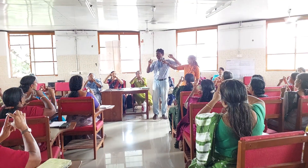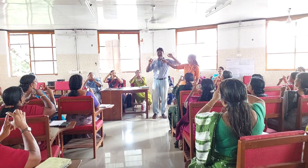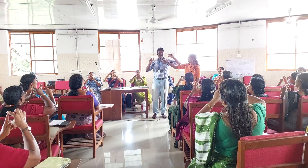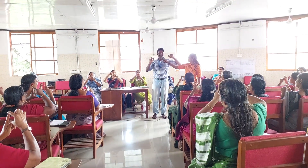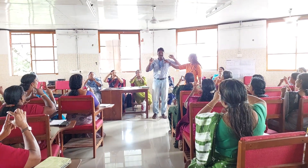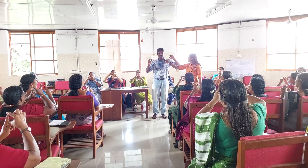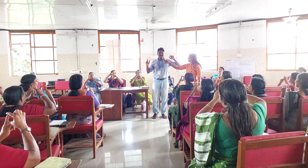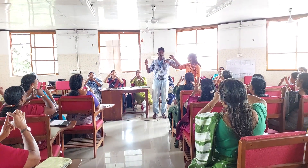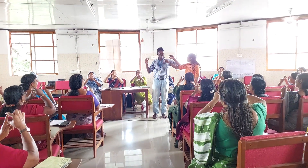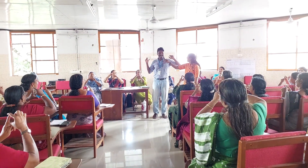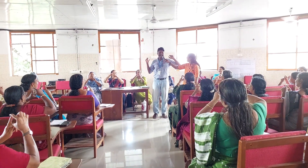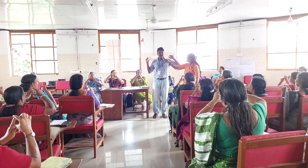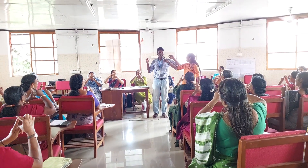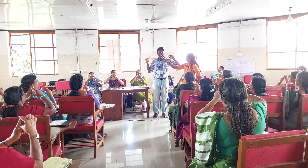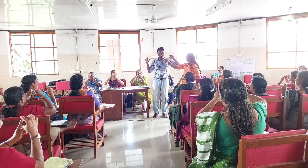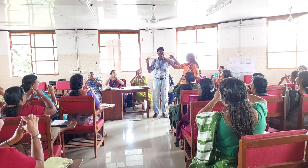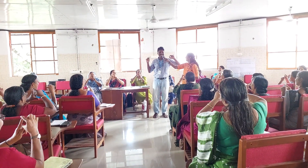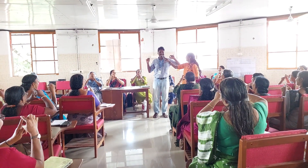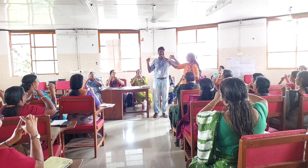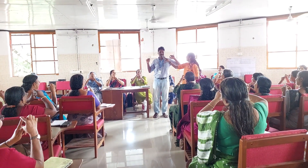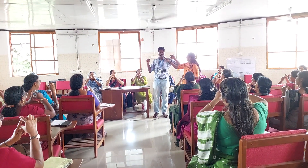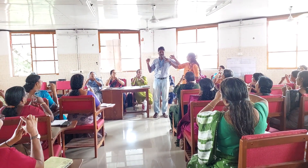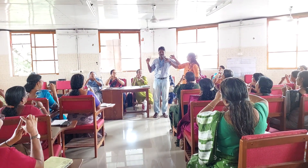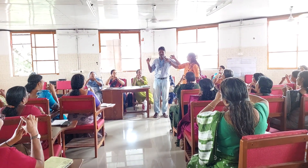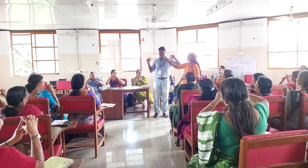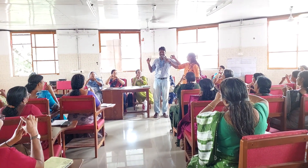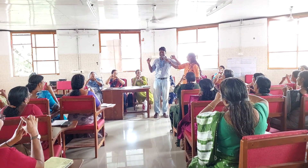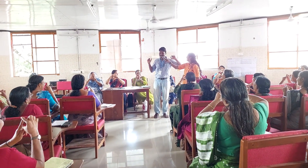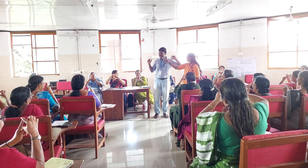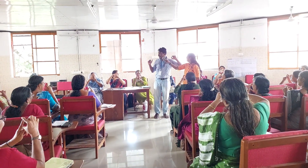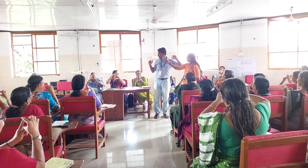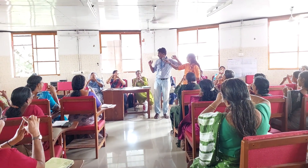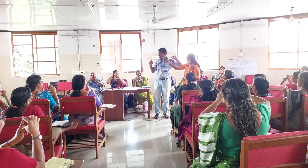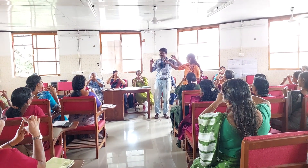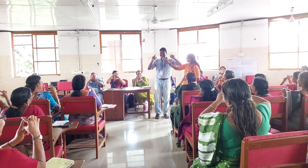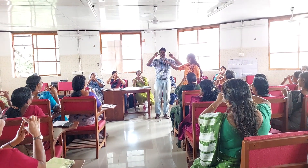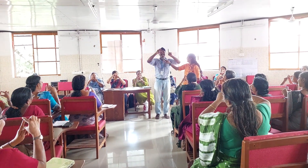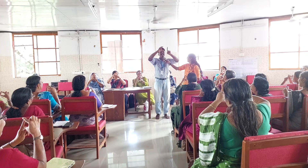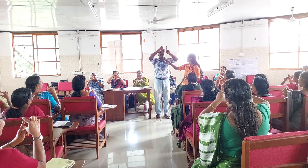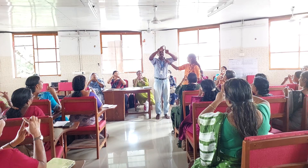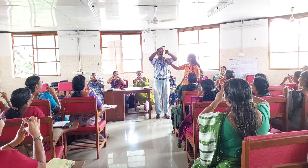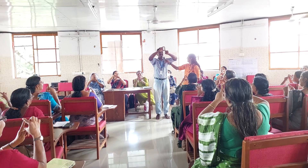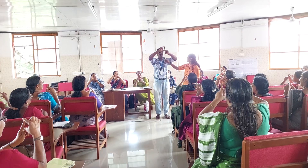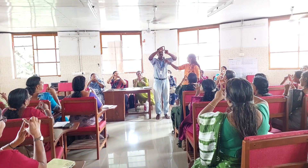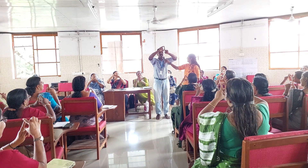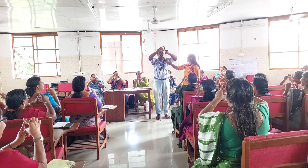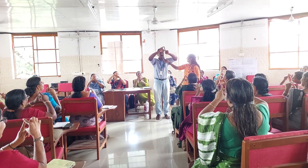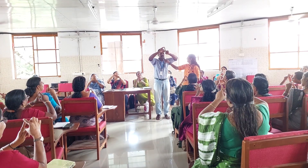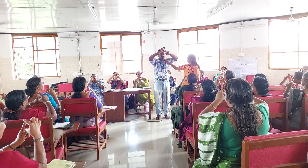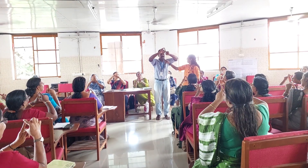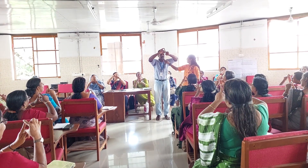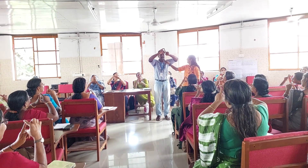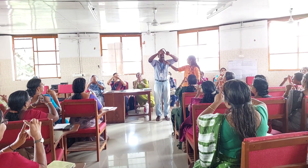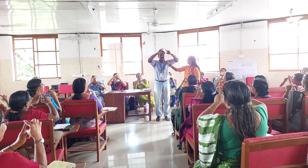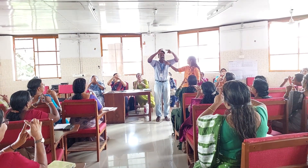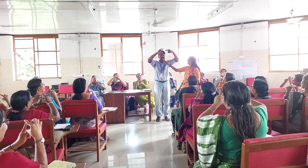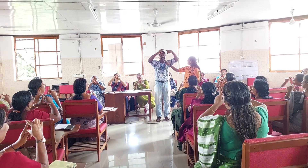സന്തോഷം, എല്ലാവരോടും പറയാം. സാധാരണ പുറകിലിരിക്കുന്നത് ചെയ്യാറില്ല, പുറകിലോട്ട് നോക്കാം ആരെങ്കിലും ചെയ്യുന്നു. ഓക്കെ, ഇതാണ് ഡി. ഓക്കെ, നെക്സ്റ്റ് വരുന്നത് ഇ.